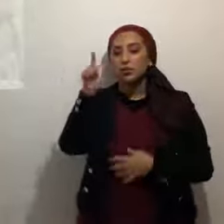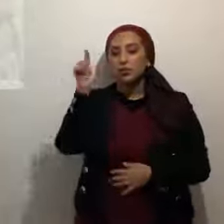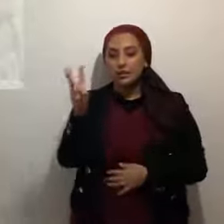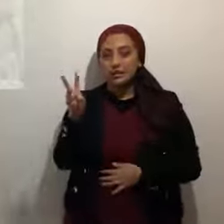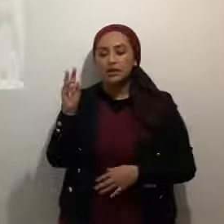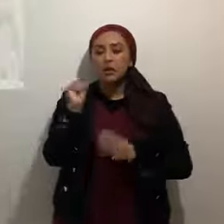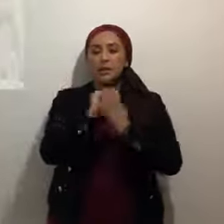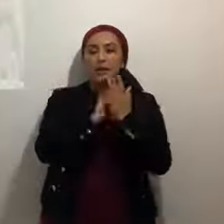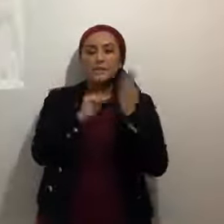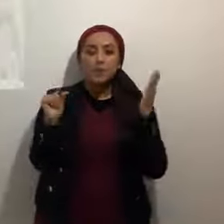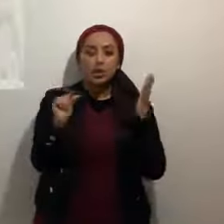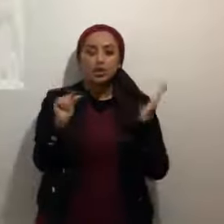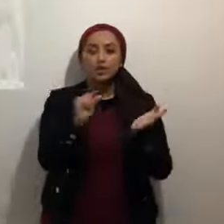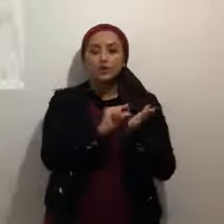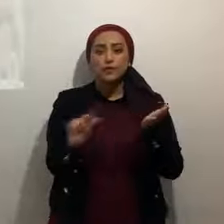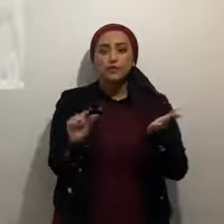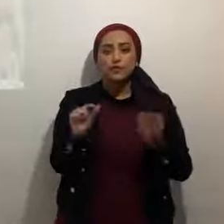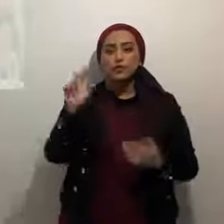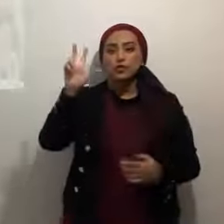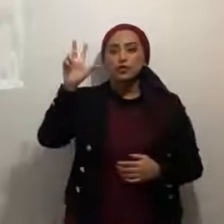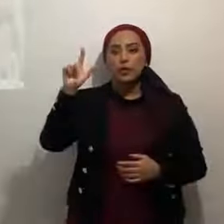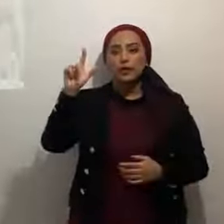verso 23. ¿Sí?